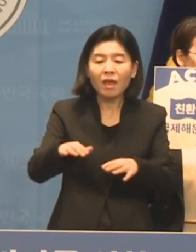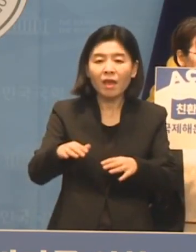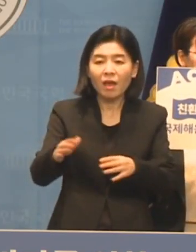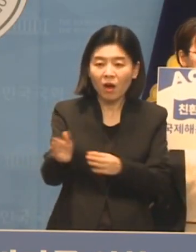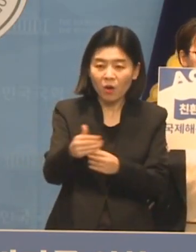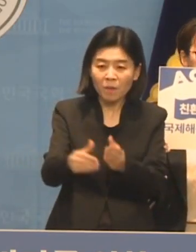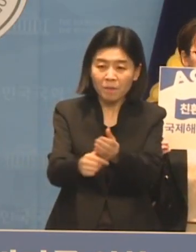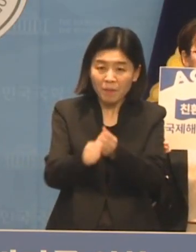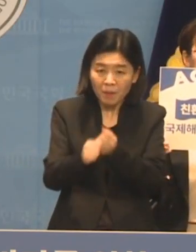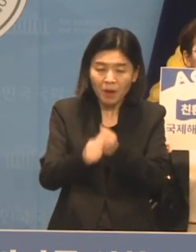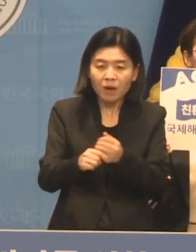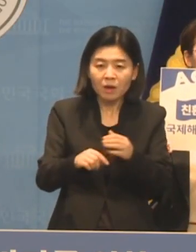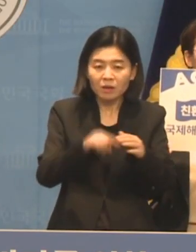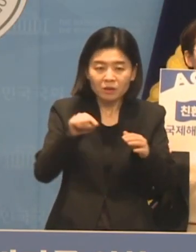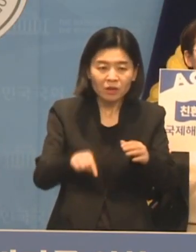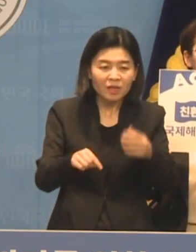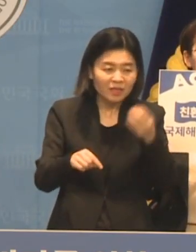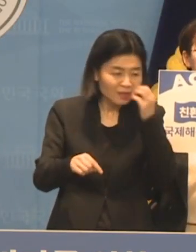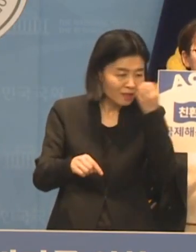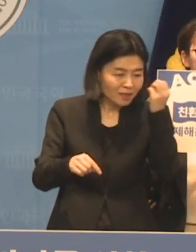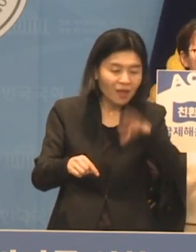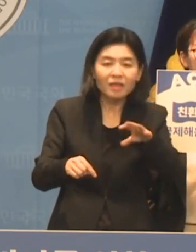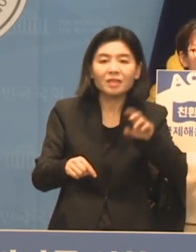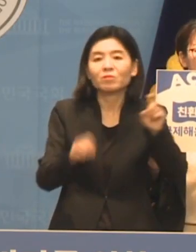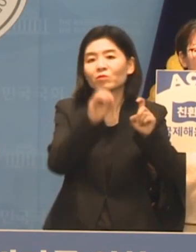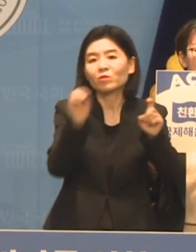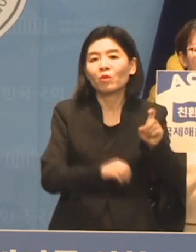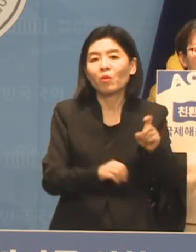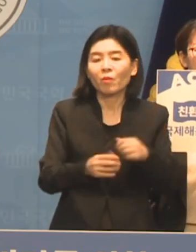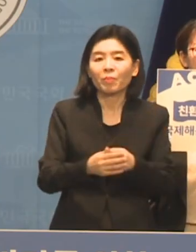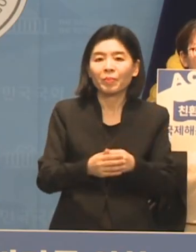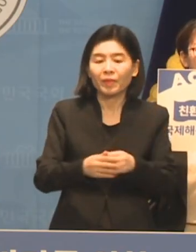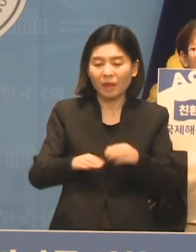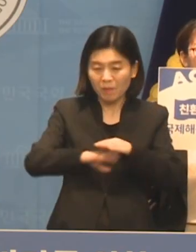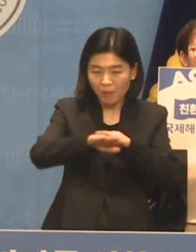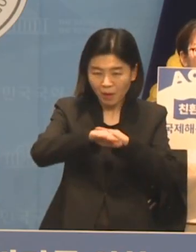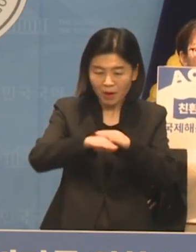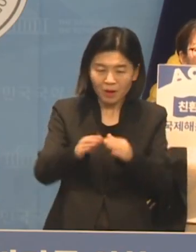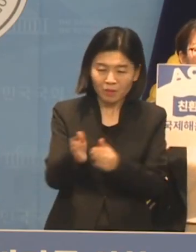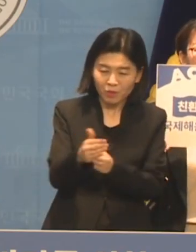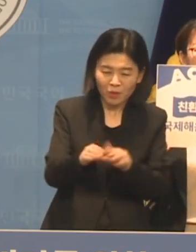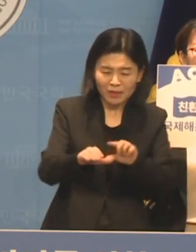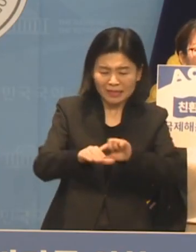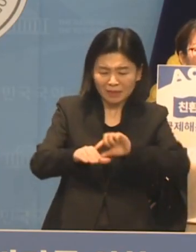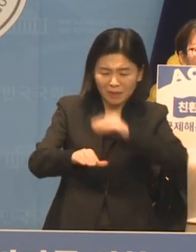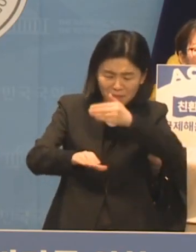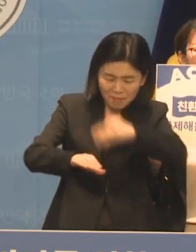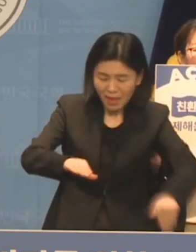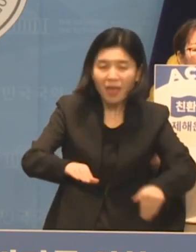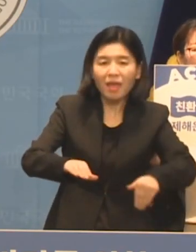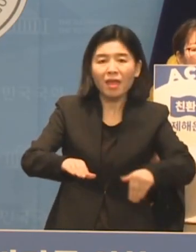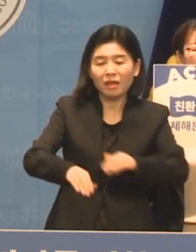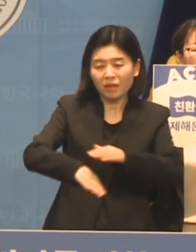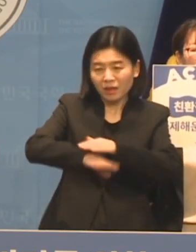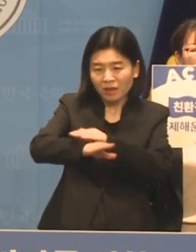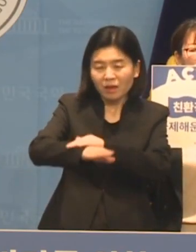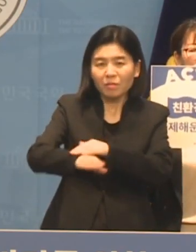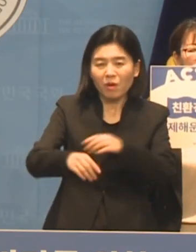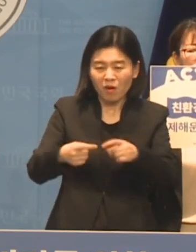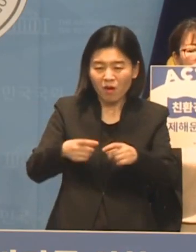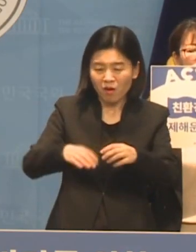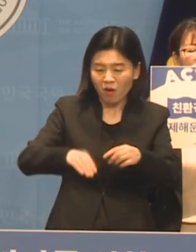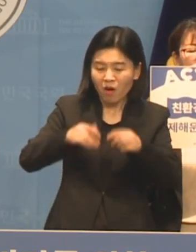달할 정도입니다. 지느러미가 잘린 채 발견되는 돌고래, 낚싯줄을 가득 삼긴 채 떠밀려온 바다거북은 이제 낯설지 않은